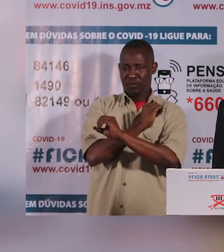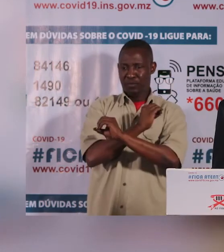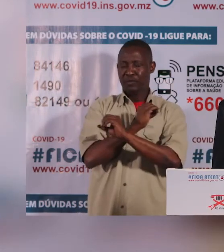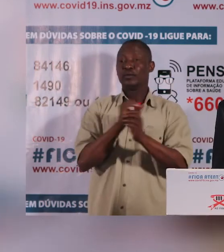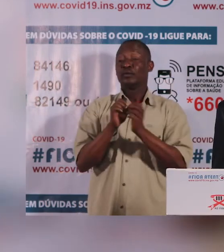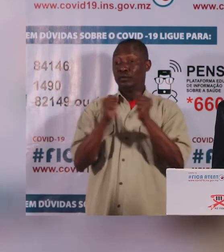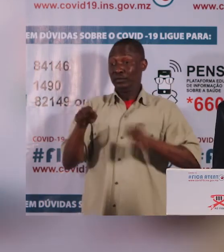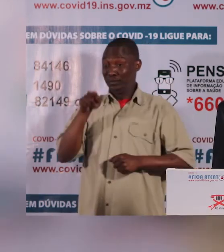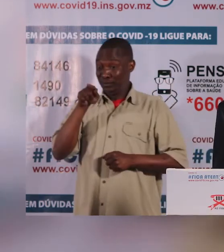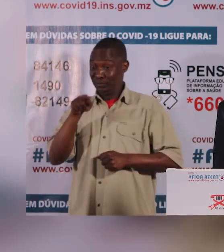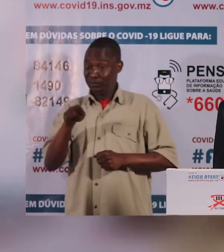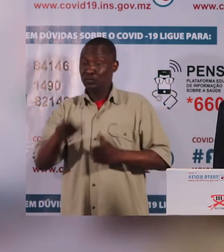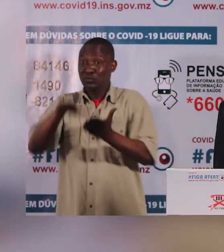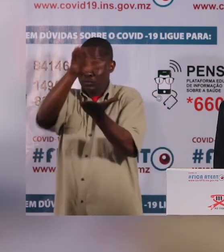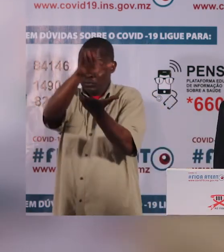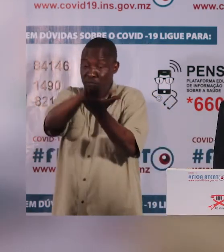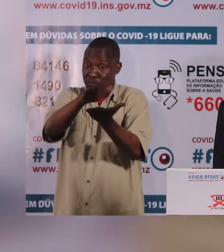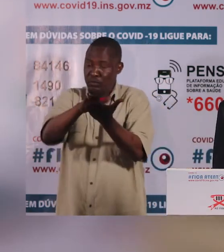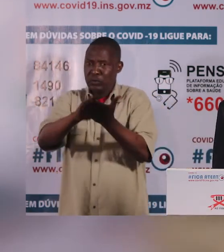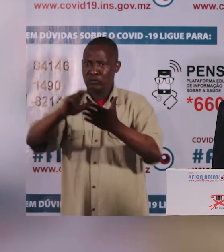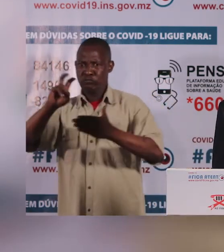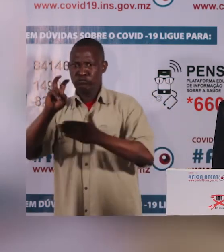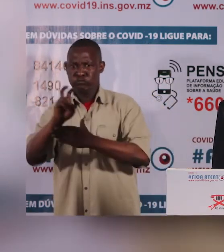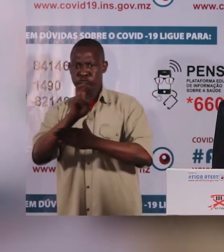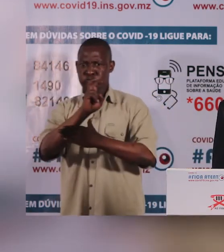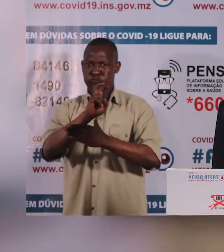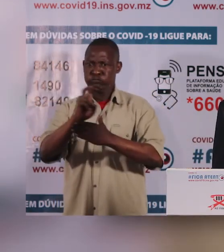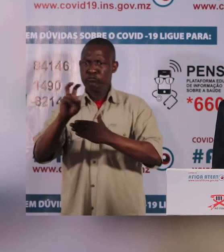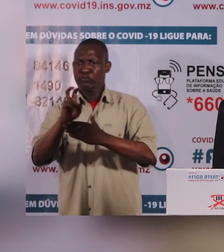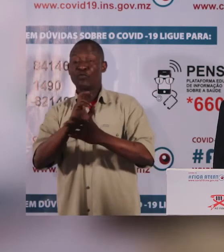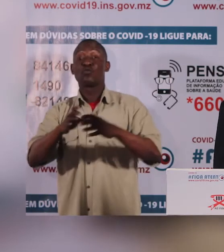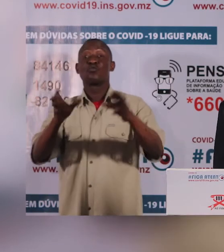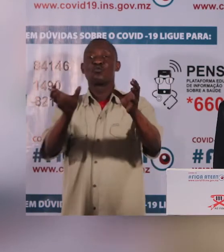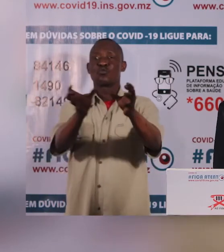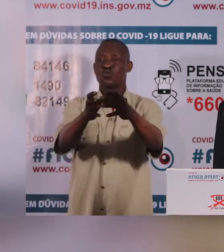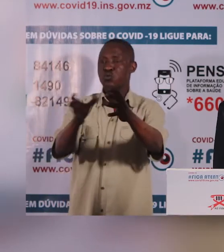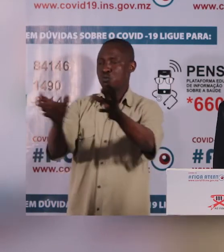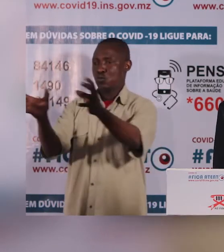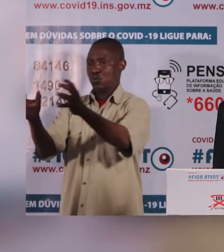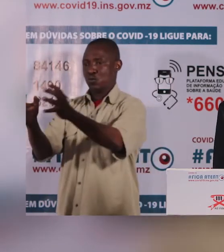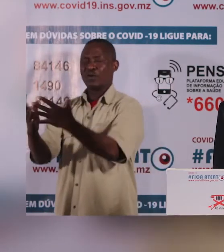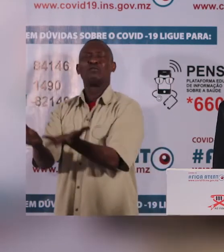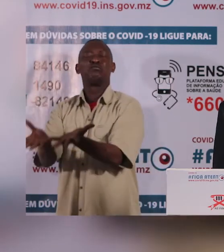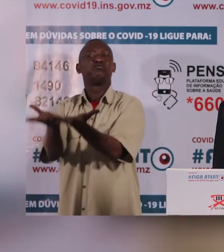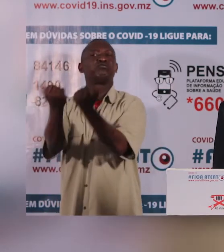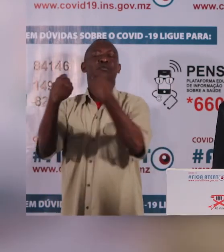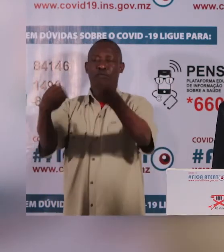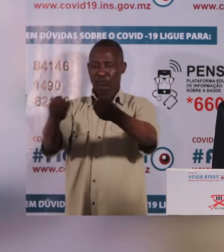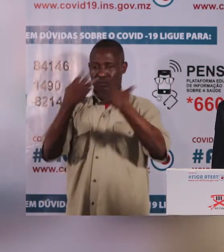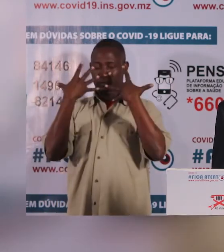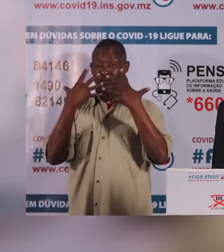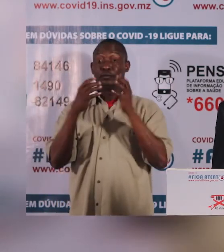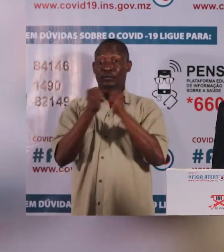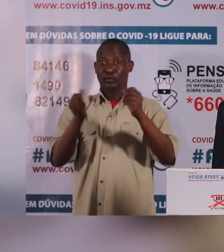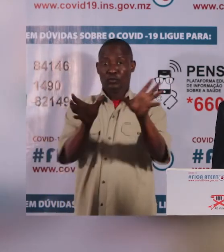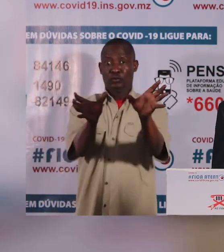acampamento uma vigilância sentinela permanente nos grupos de maior risco dentro do acampamento. Os testes que temos realizado até agora neste grupo